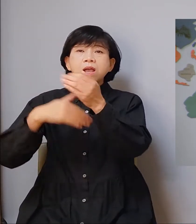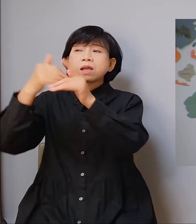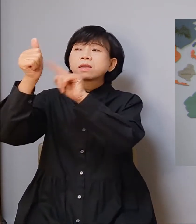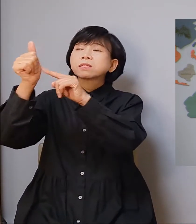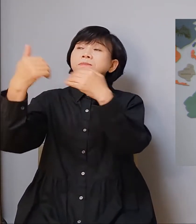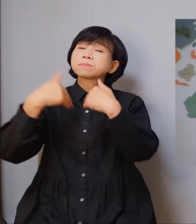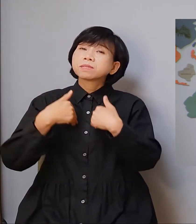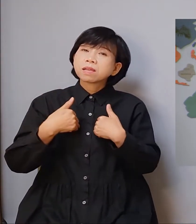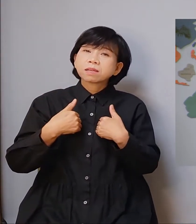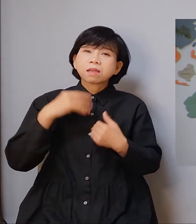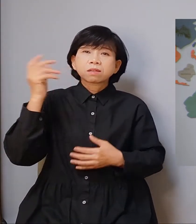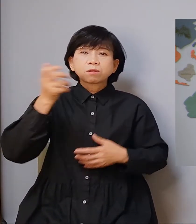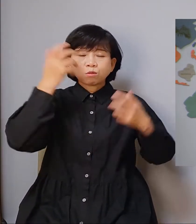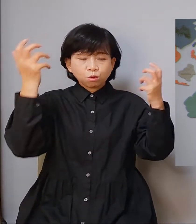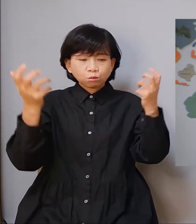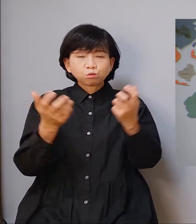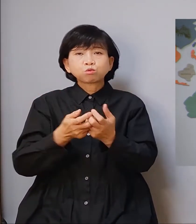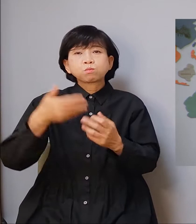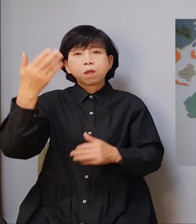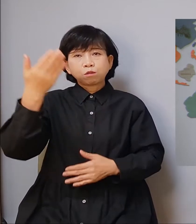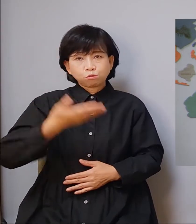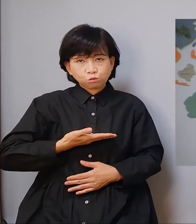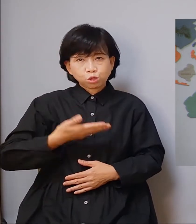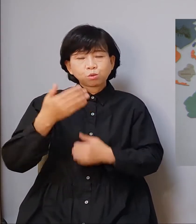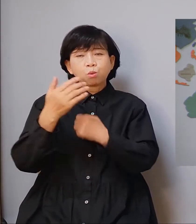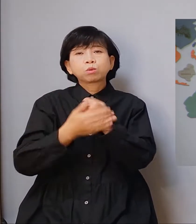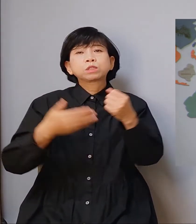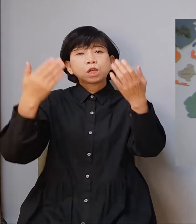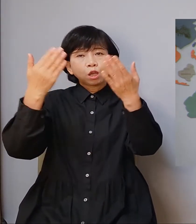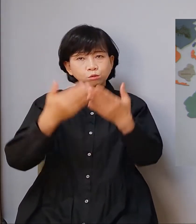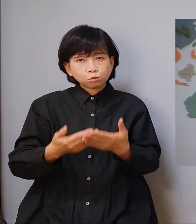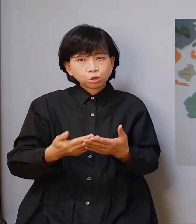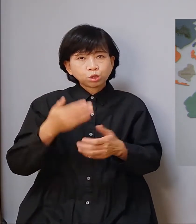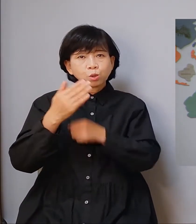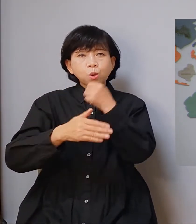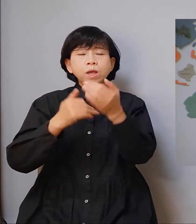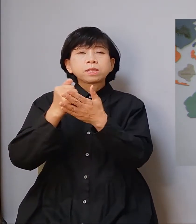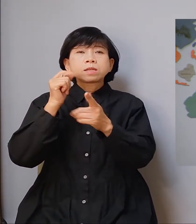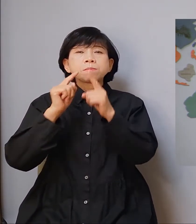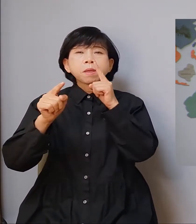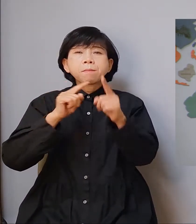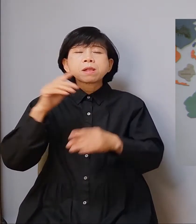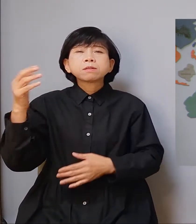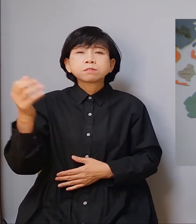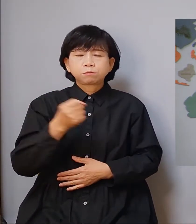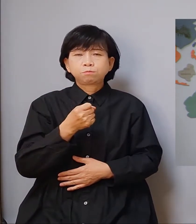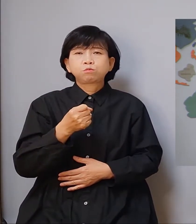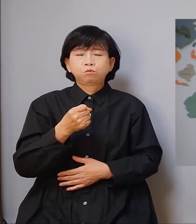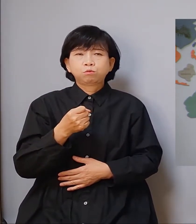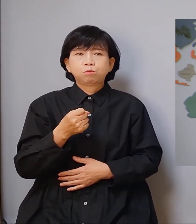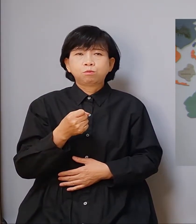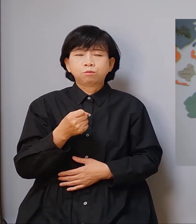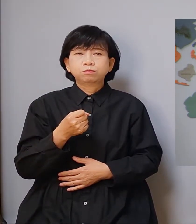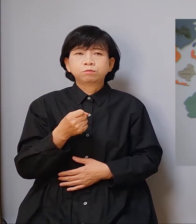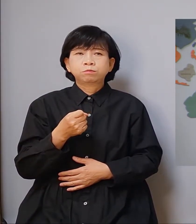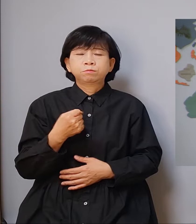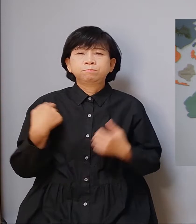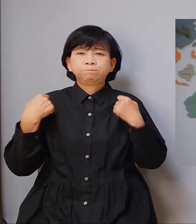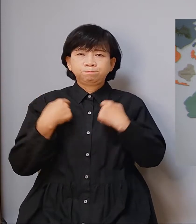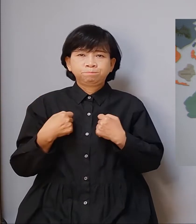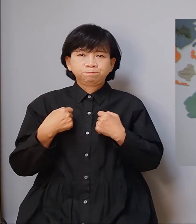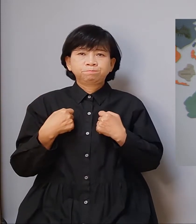나에게 성령 충만케 하시고 은혜 주시고 하나님의 말씀으로 무장되어 있다면, 정말